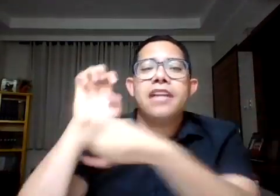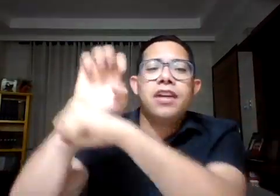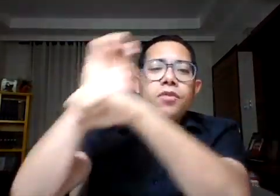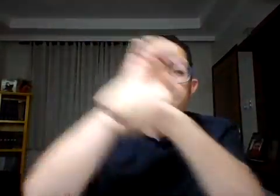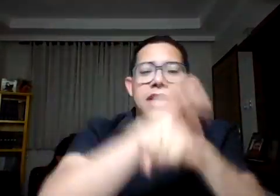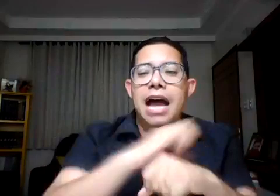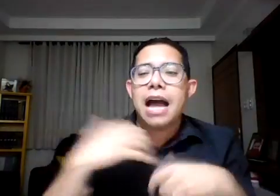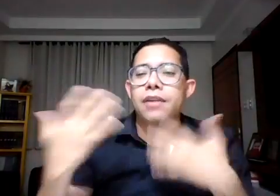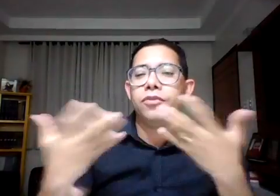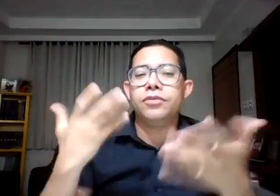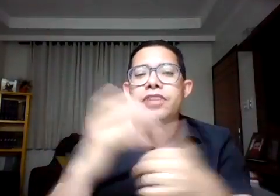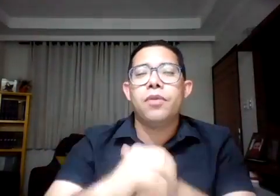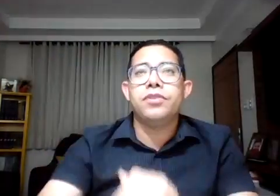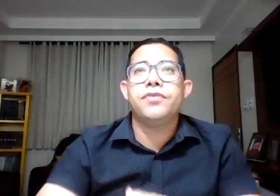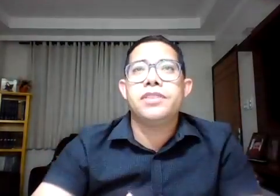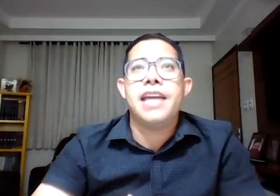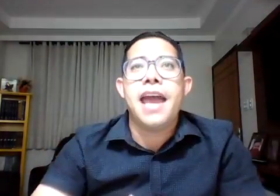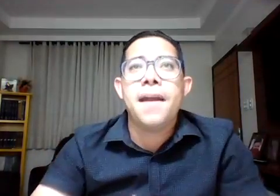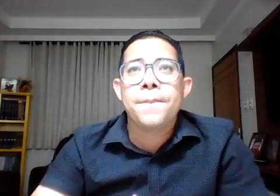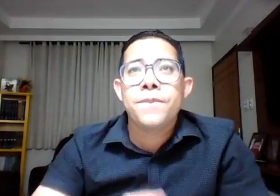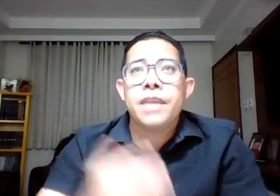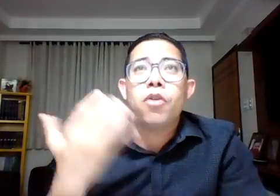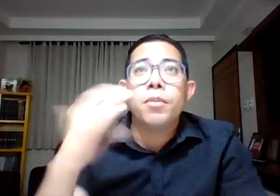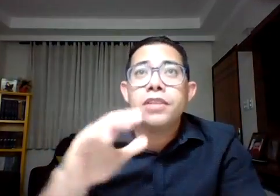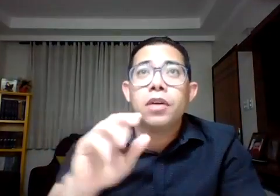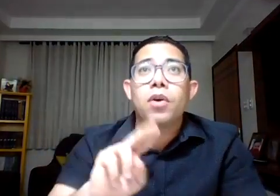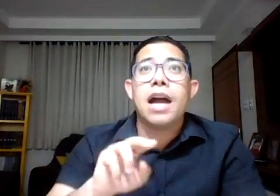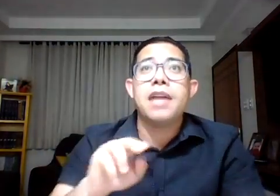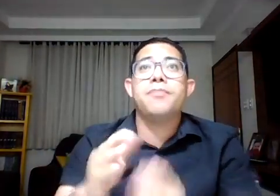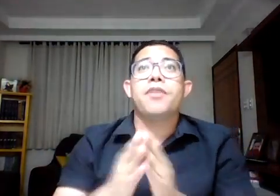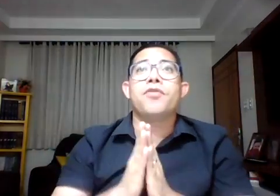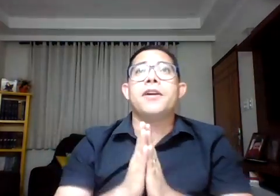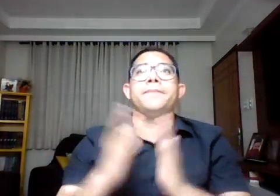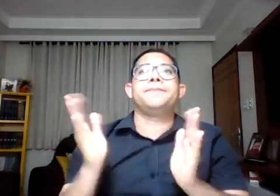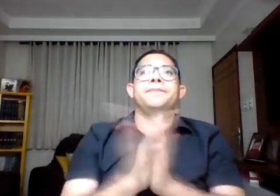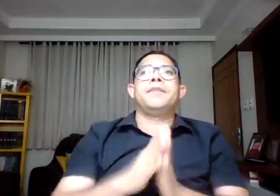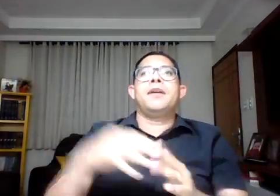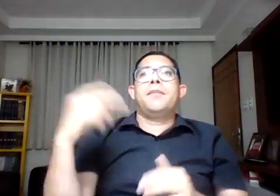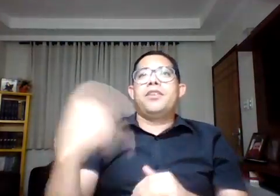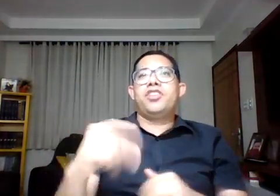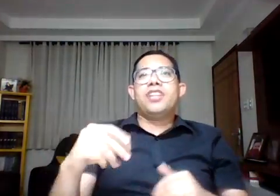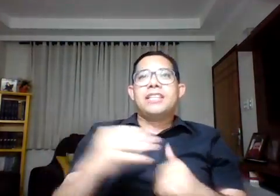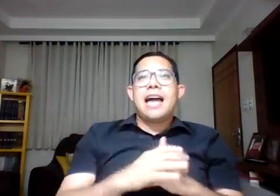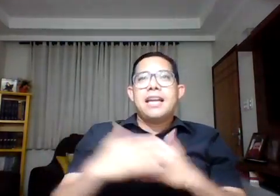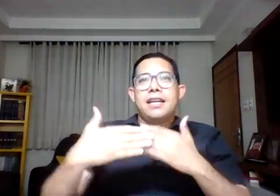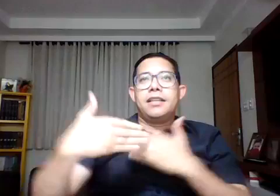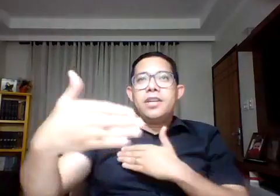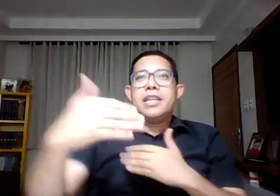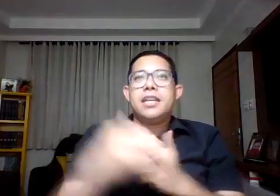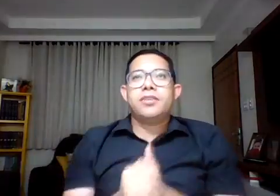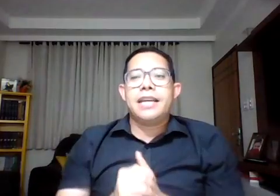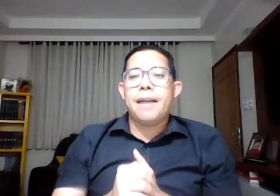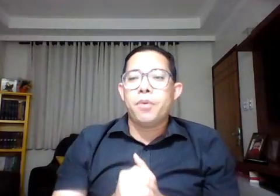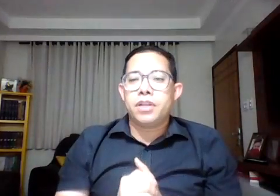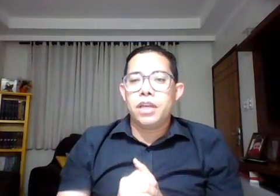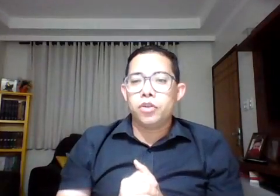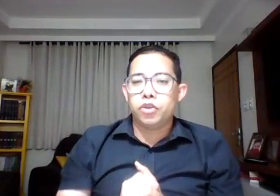aí, o estado, de onde você é. Tem como você colocar aí, por favor? A gente já está dando início daqui a pouquinho